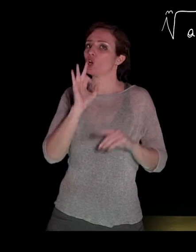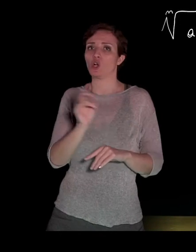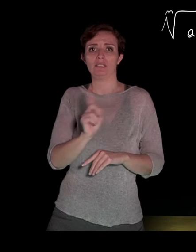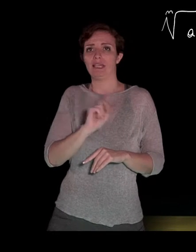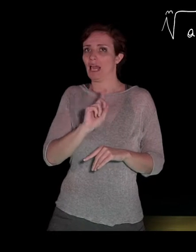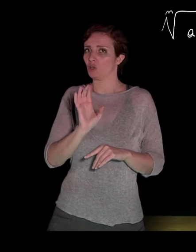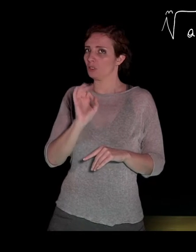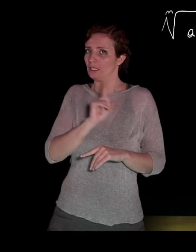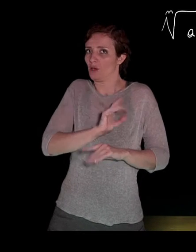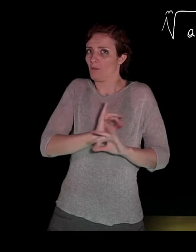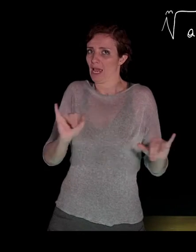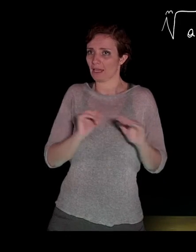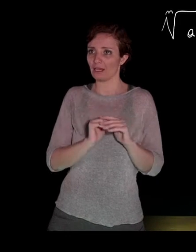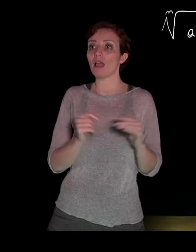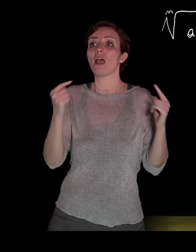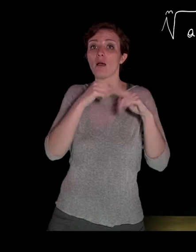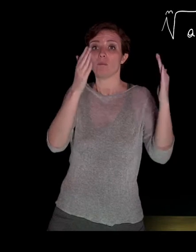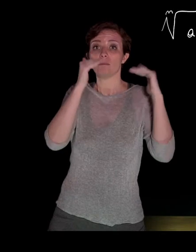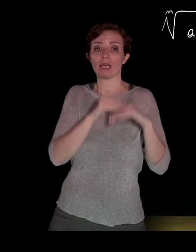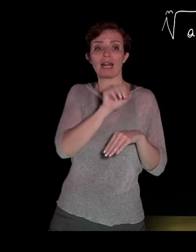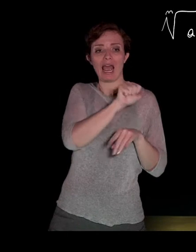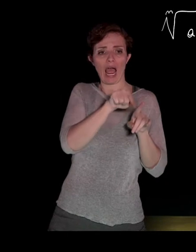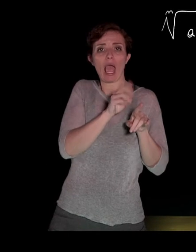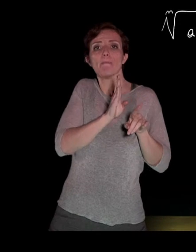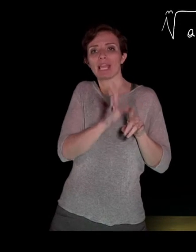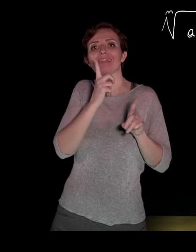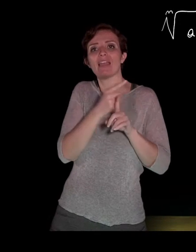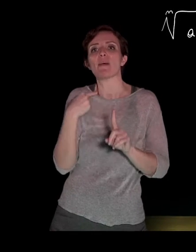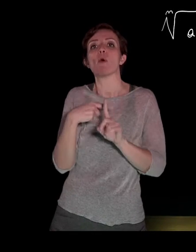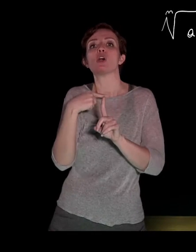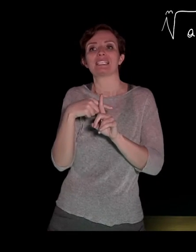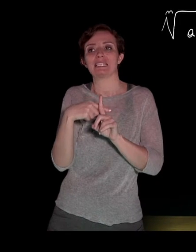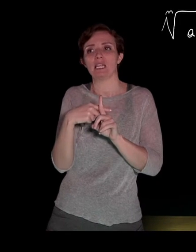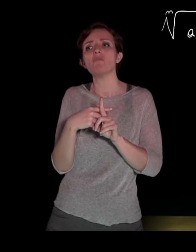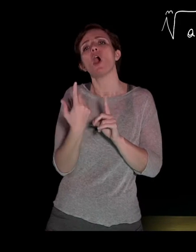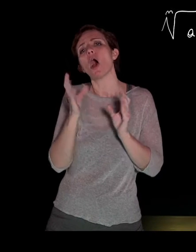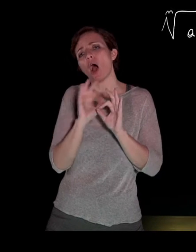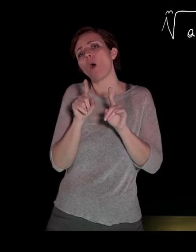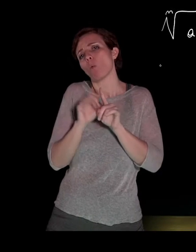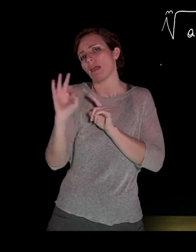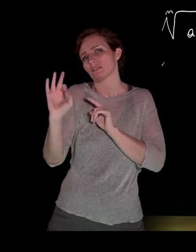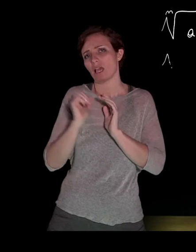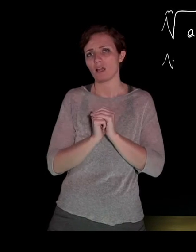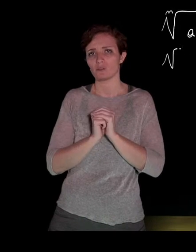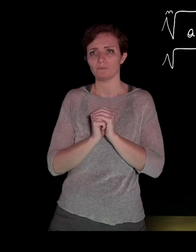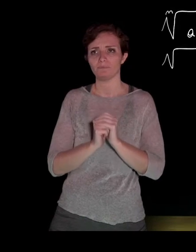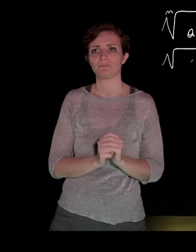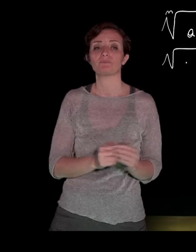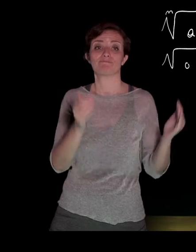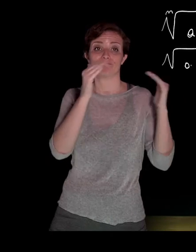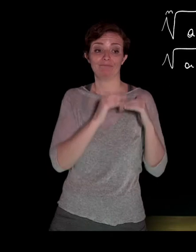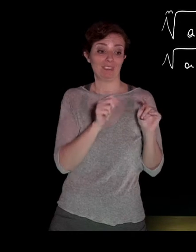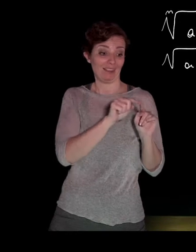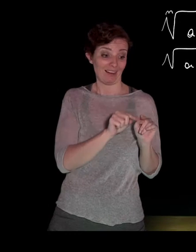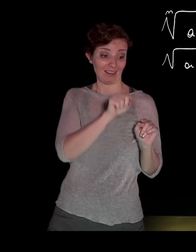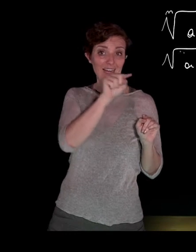zero e per a e b quantità positive e nulle nel caso in cui invece la